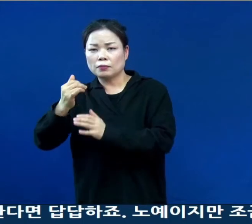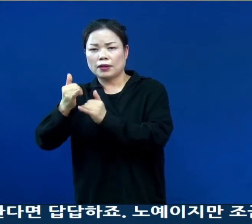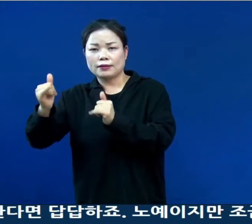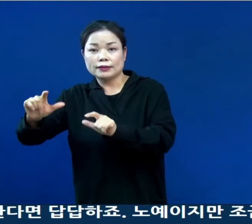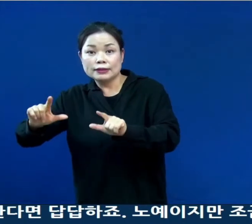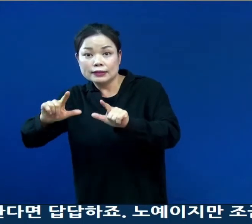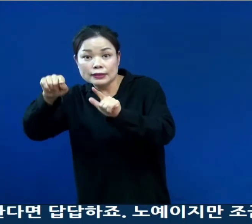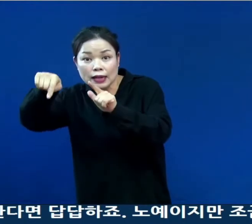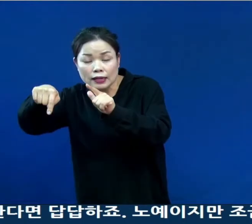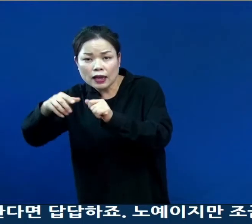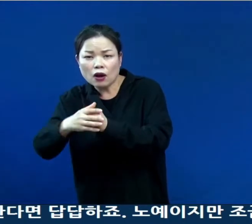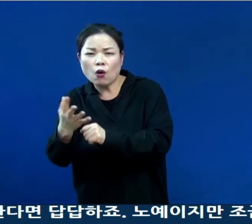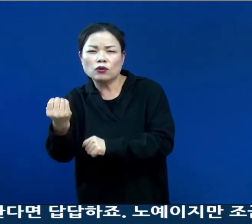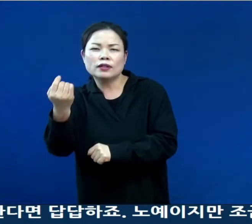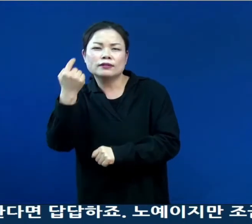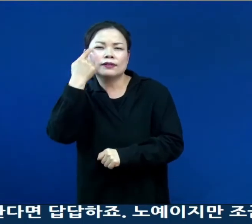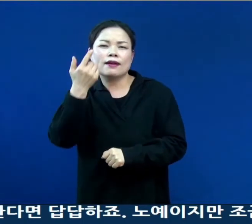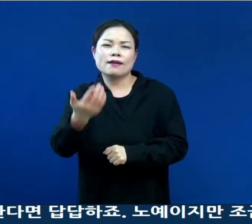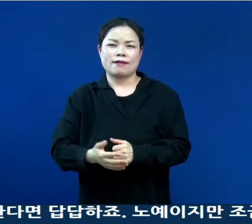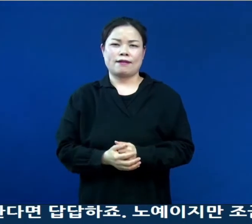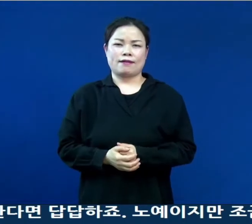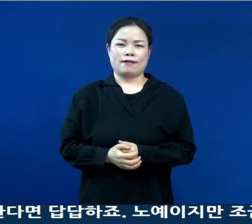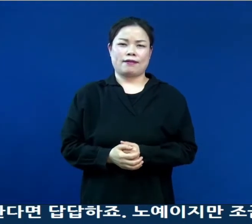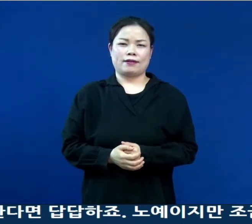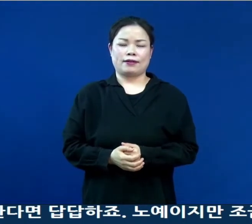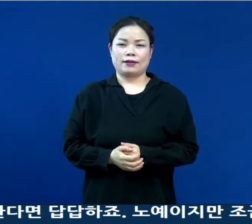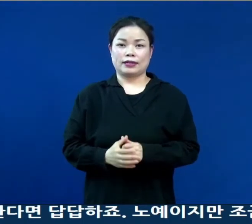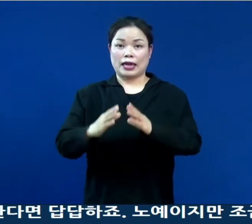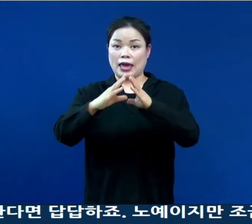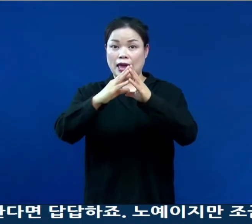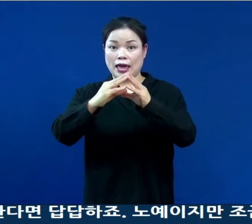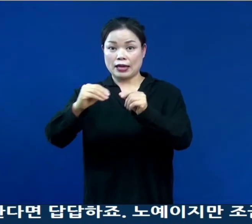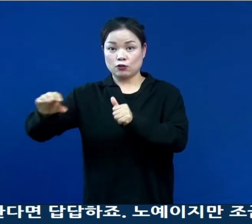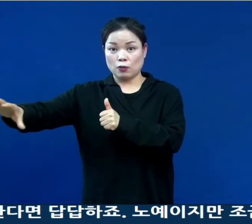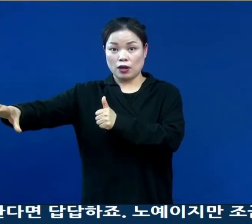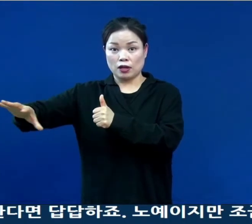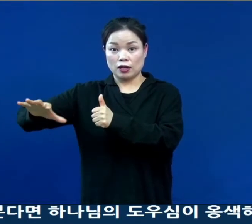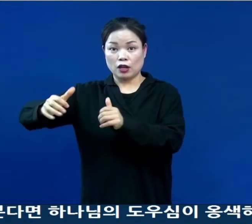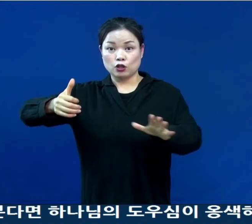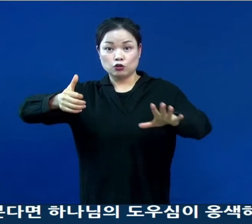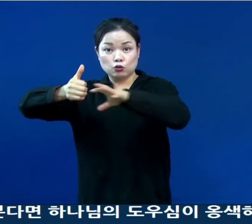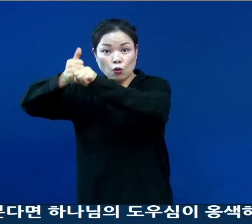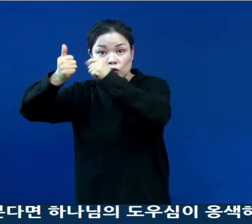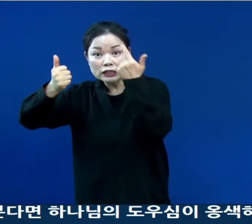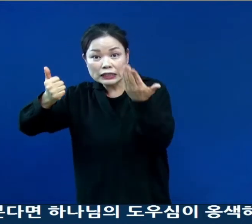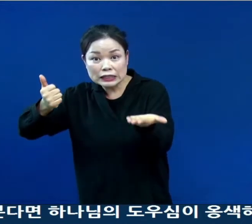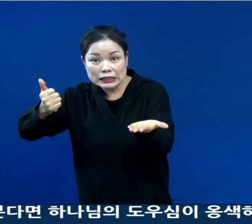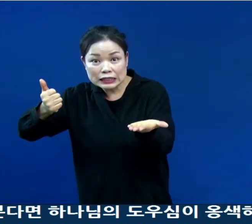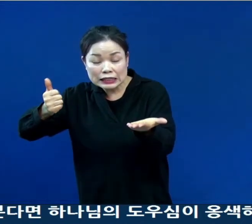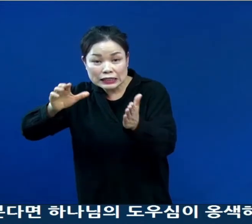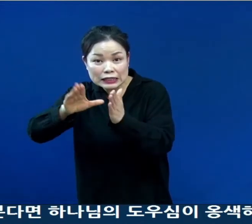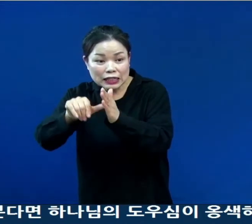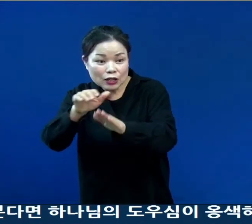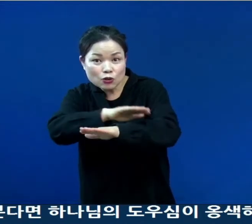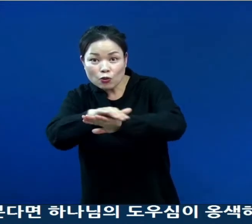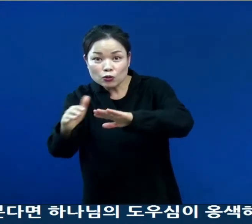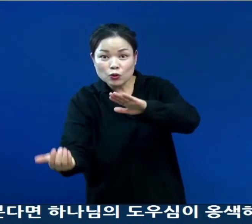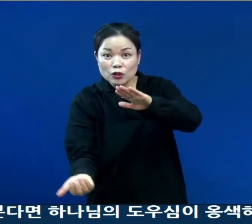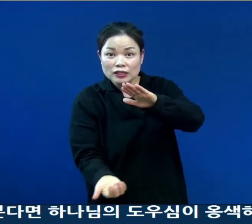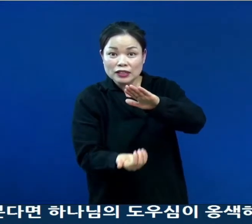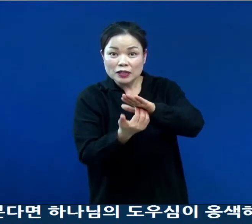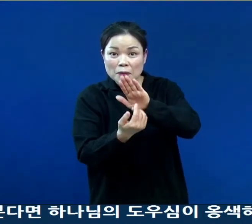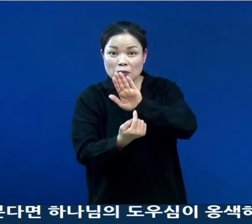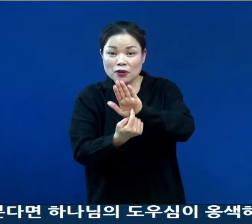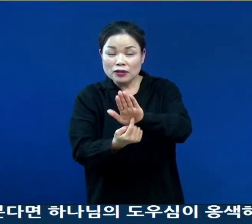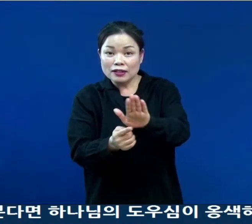나옵니다. 언제일까요, 여러분? 애굽의 총리가 되었을 때일까요? 그때가 형통하게 되었다는